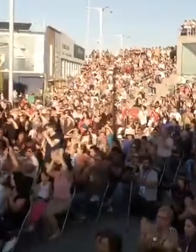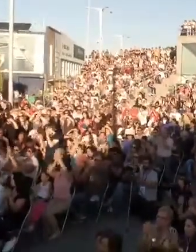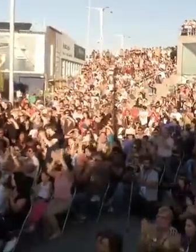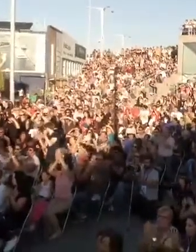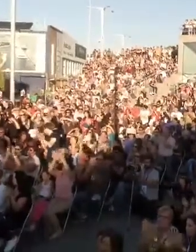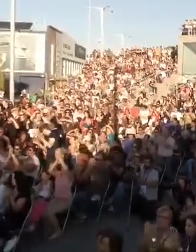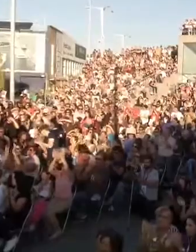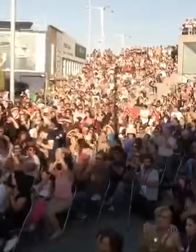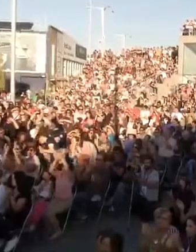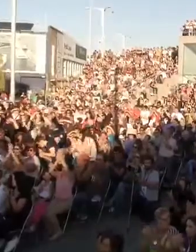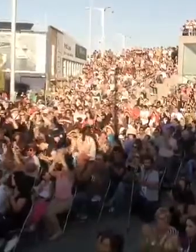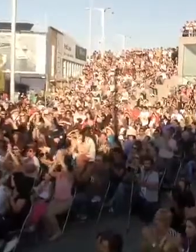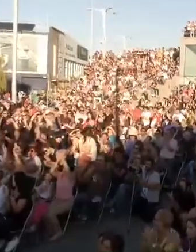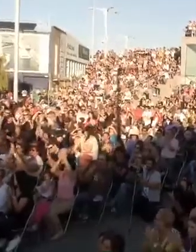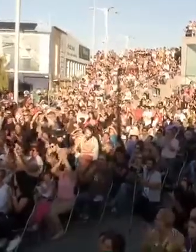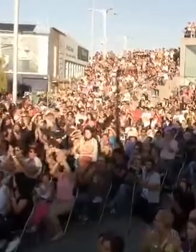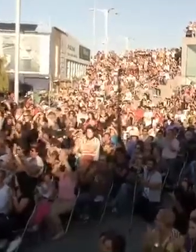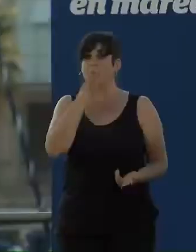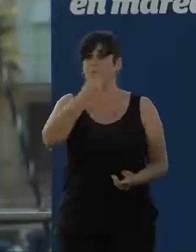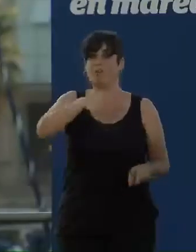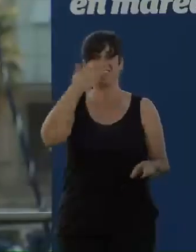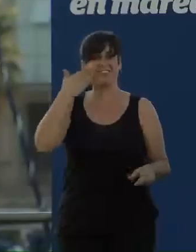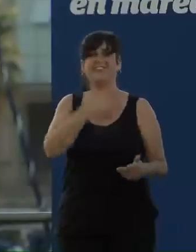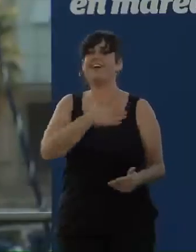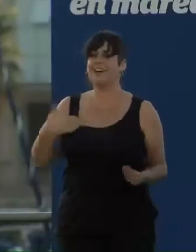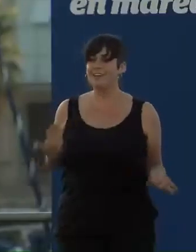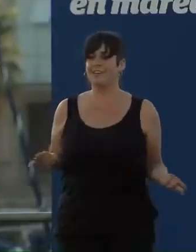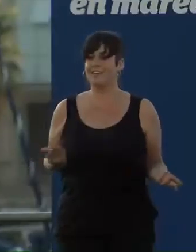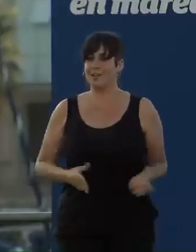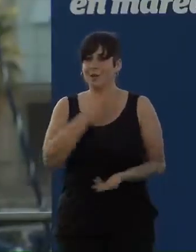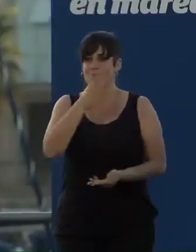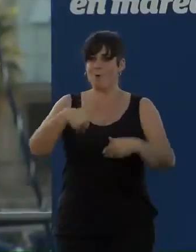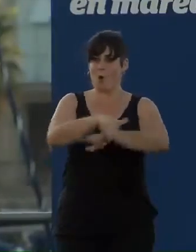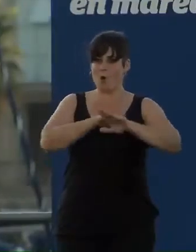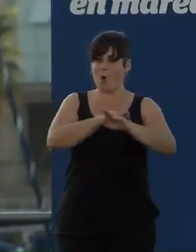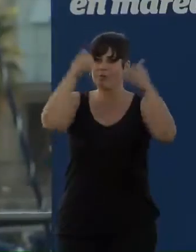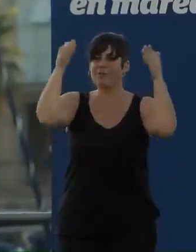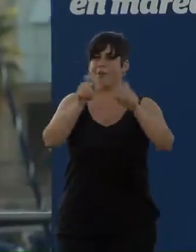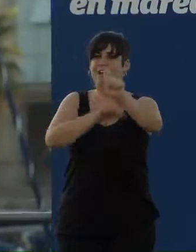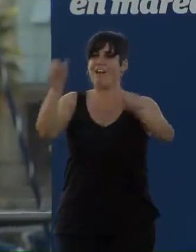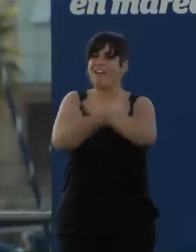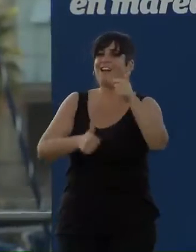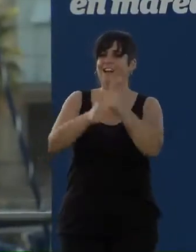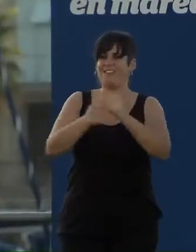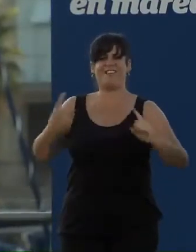poro estamos aquí porque queremos dignidade Porque queremos gobernar para